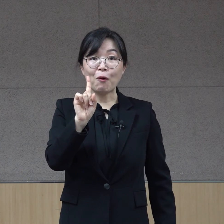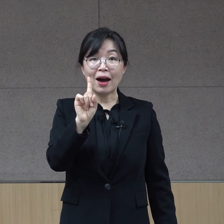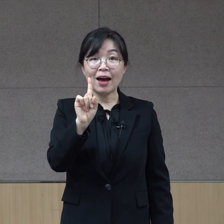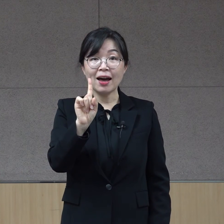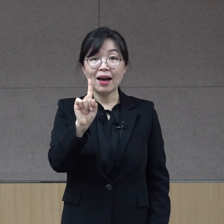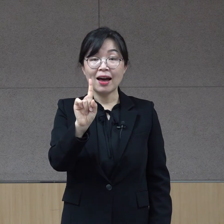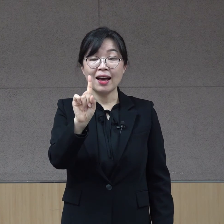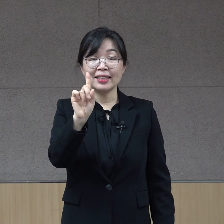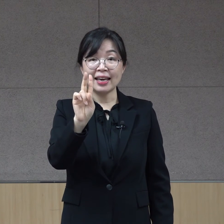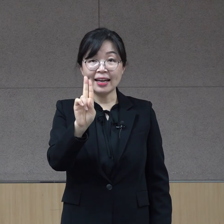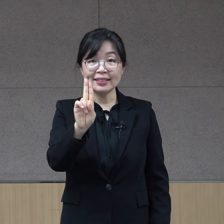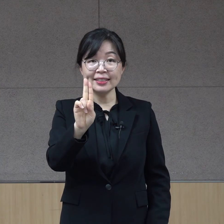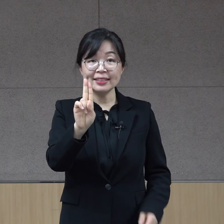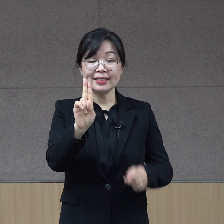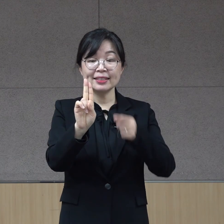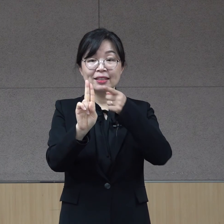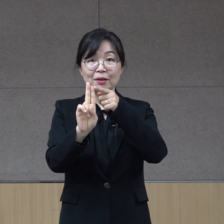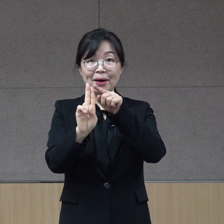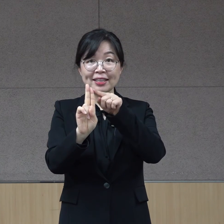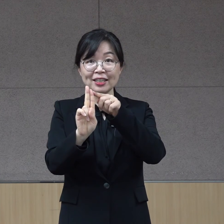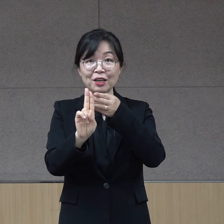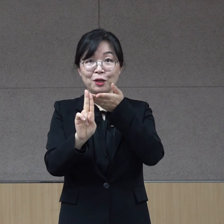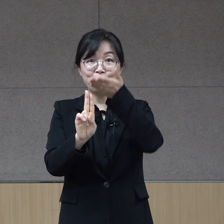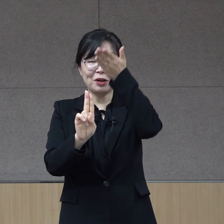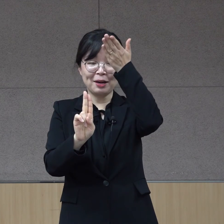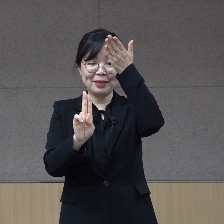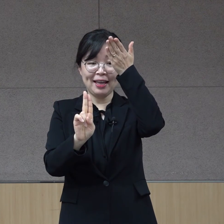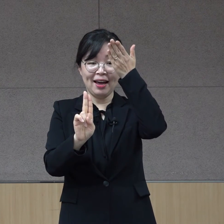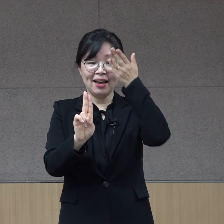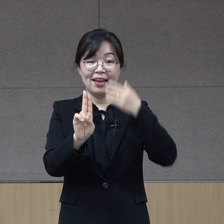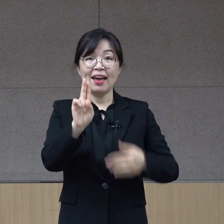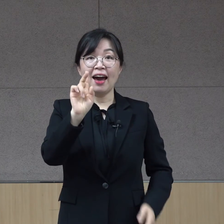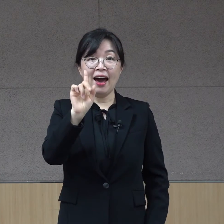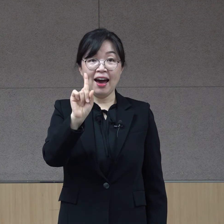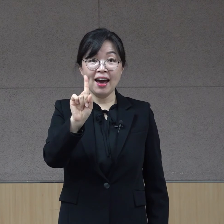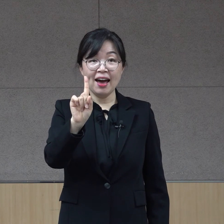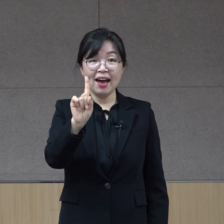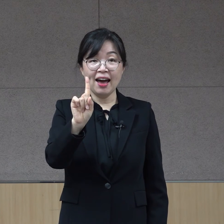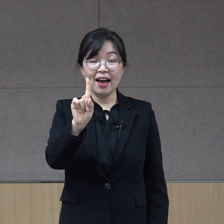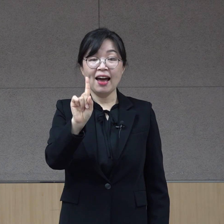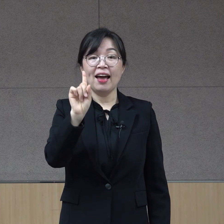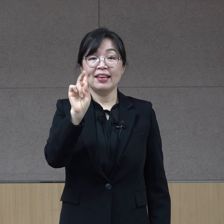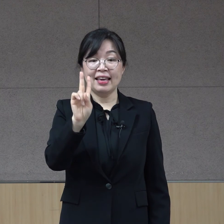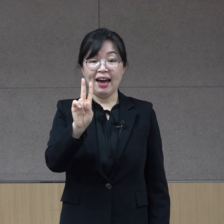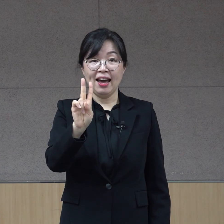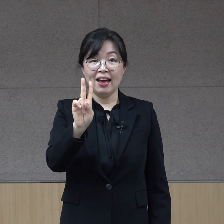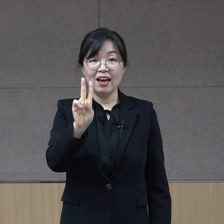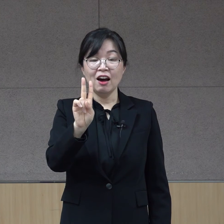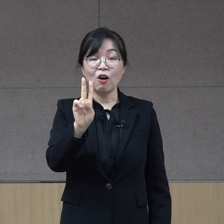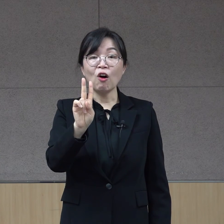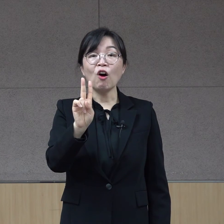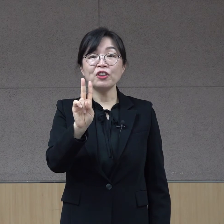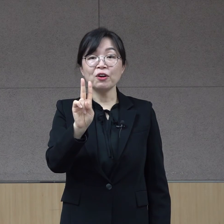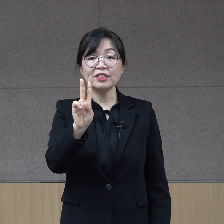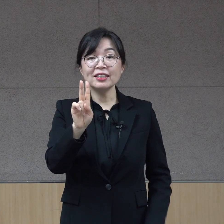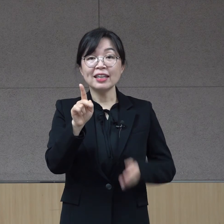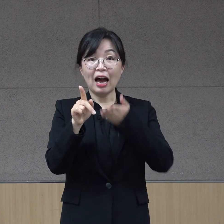아와 야는 방향이 위로 올라갑니다. 아, 야. 여는